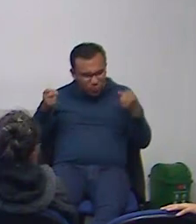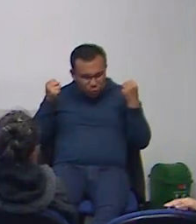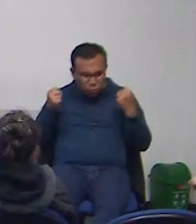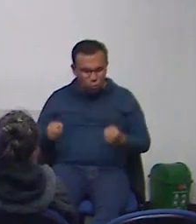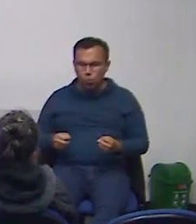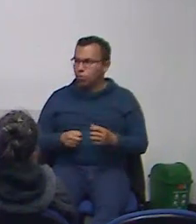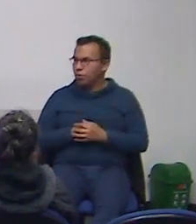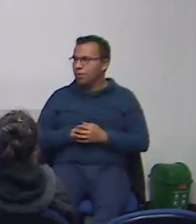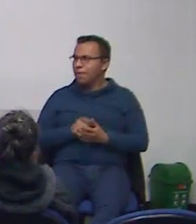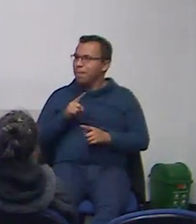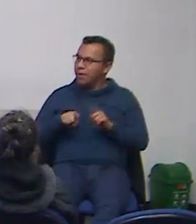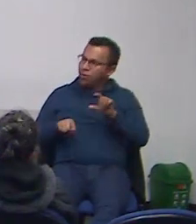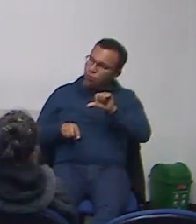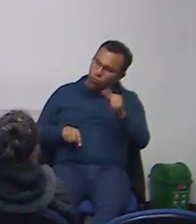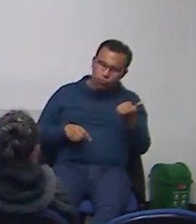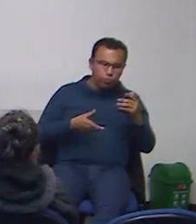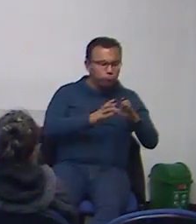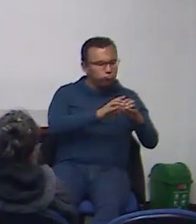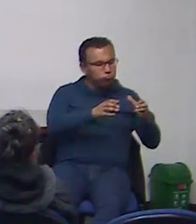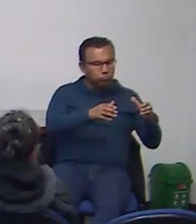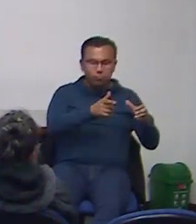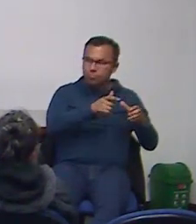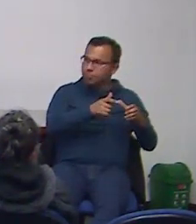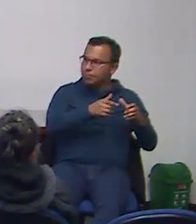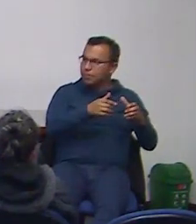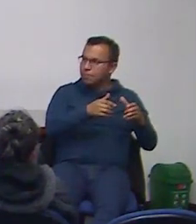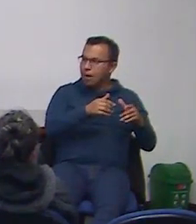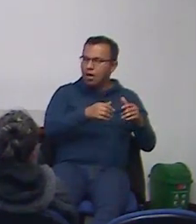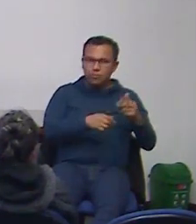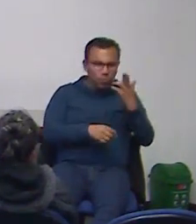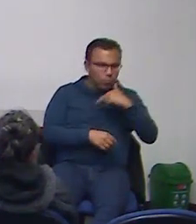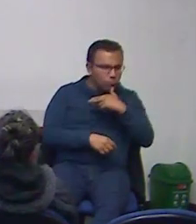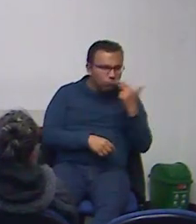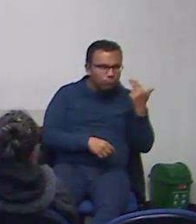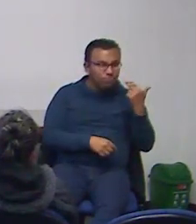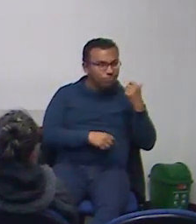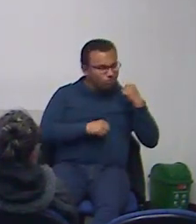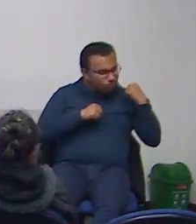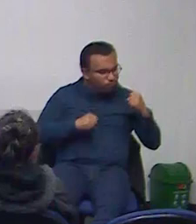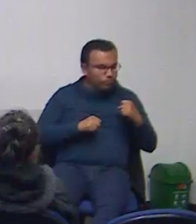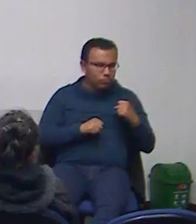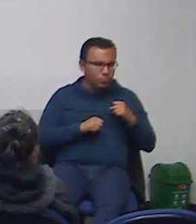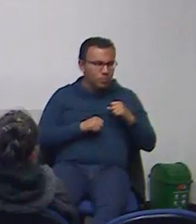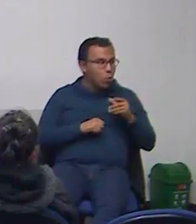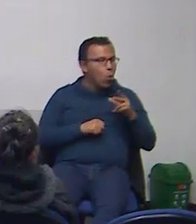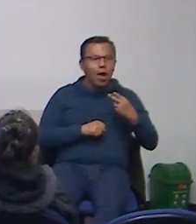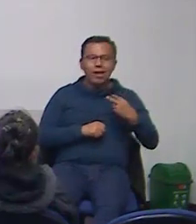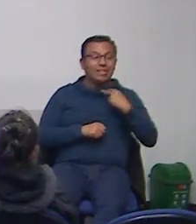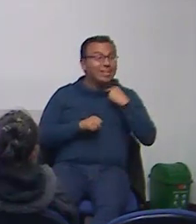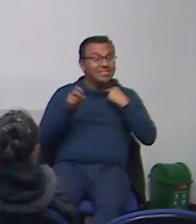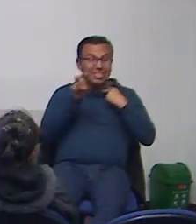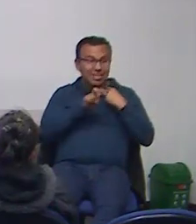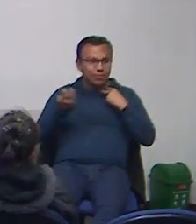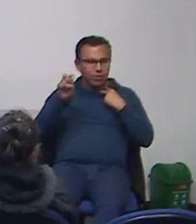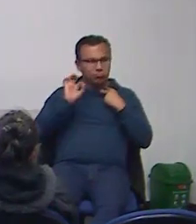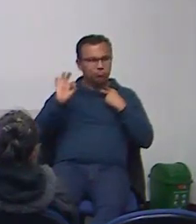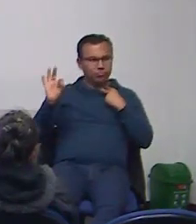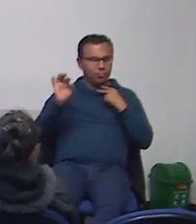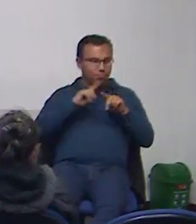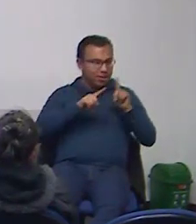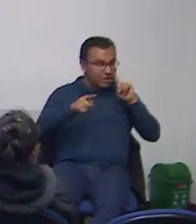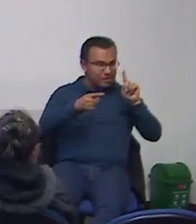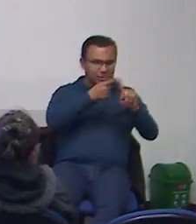nivel pero también tienes otra población mucho más comprometida donde seguramente no van a alcanzar ese nivel pero era la